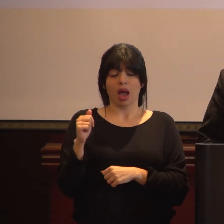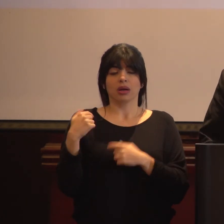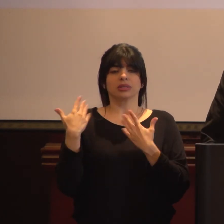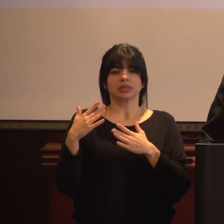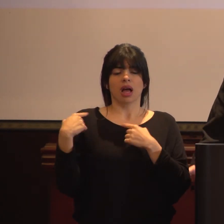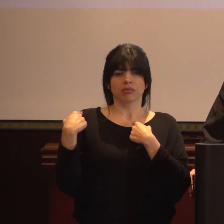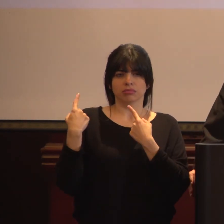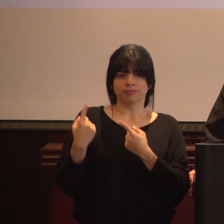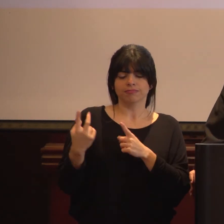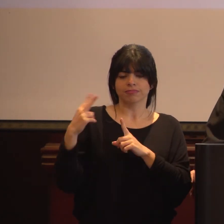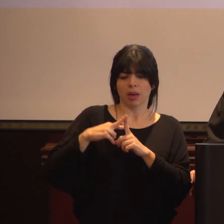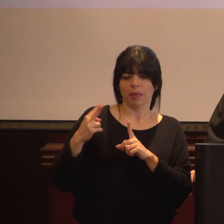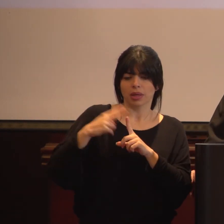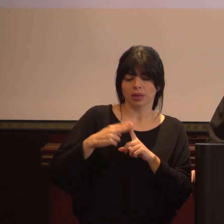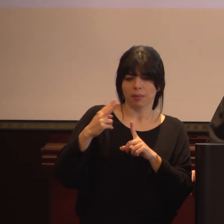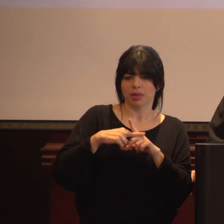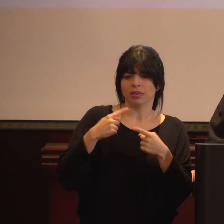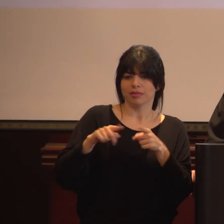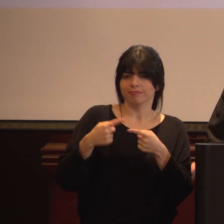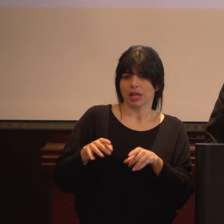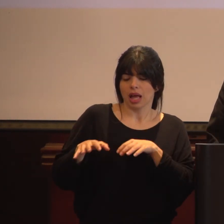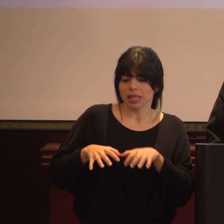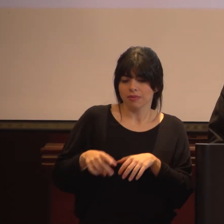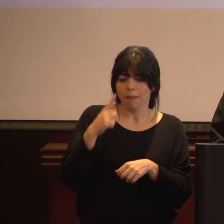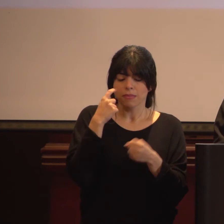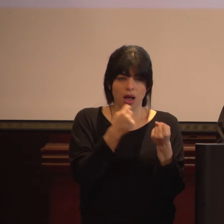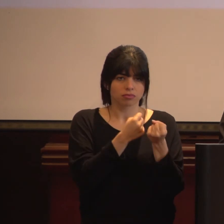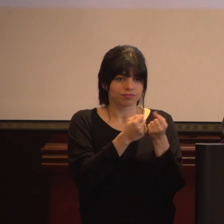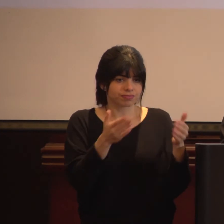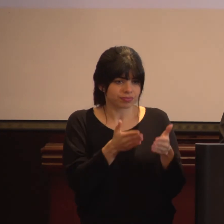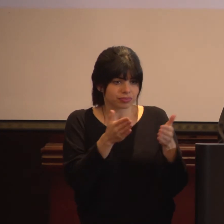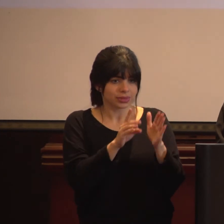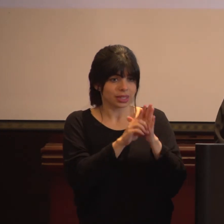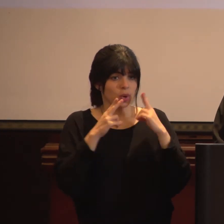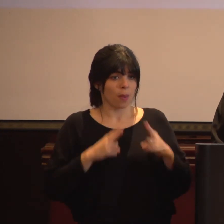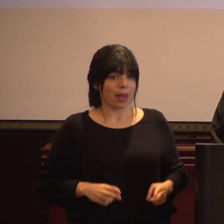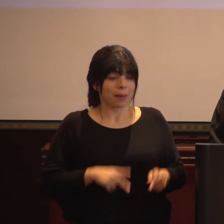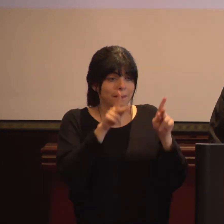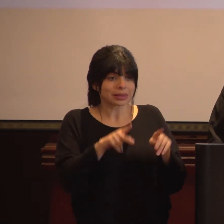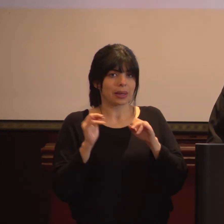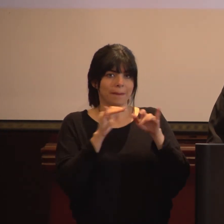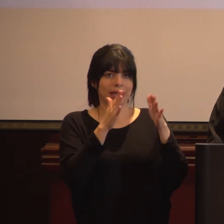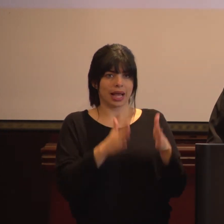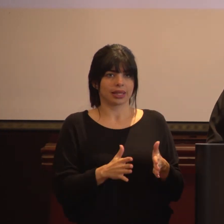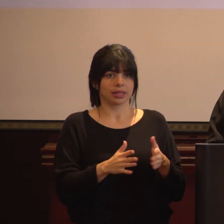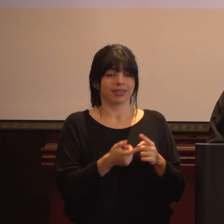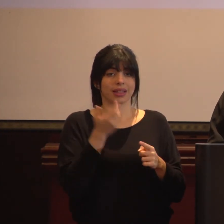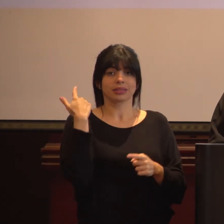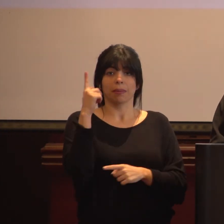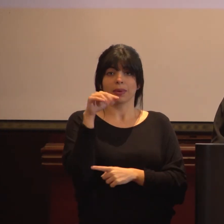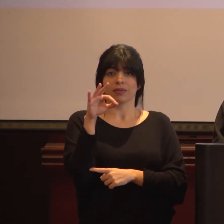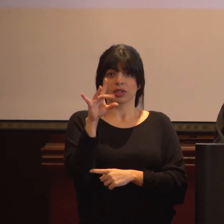venido implementando diversas actividades que contribuyen a la promoción de los derechos humanos de los migrantes desde